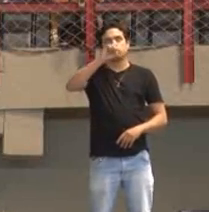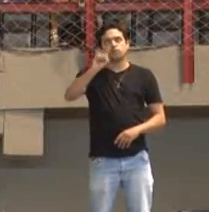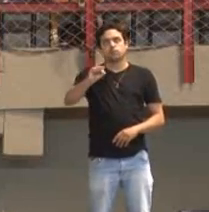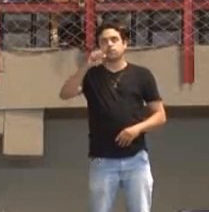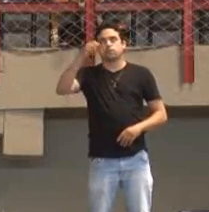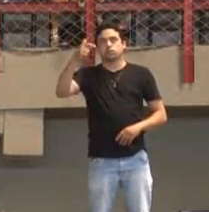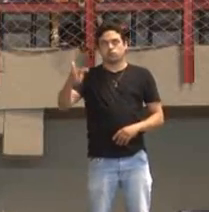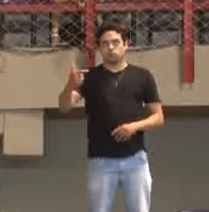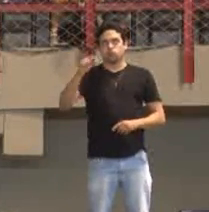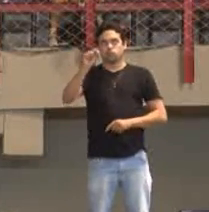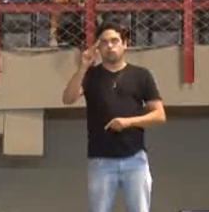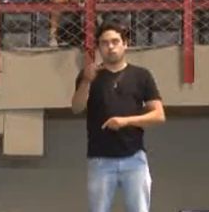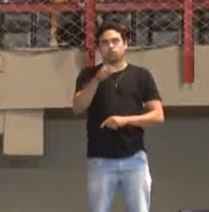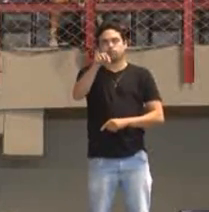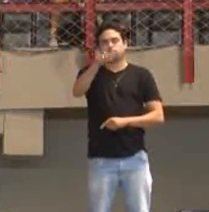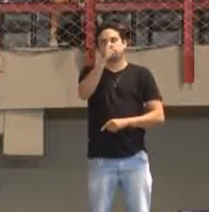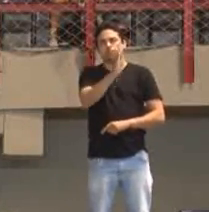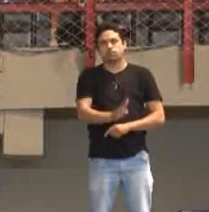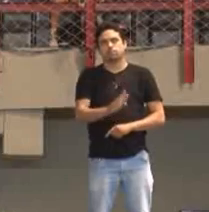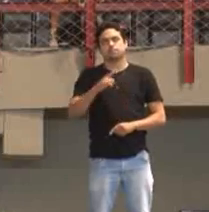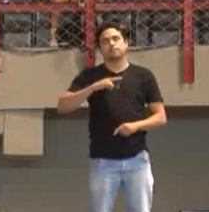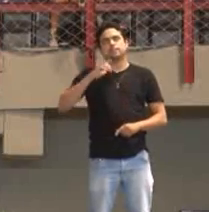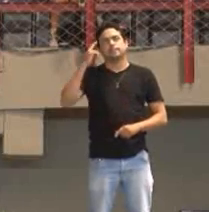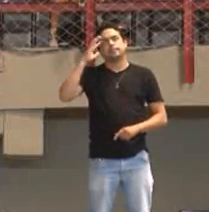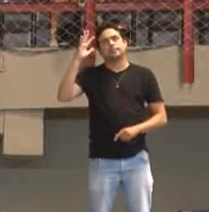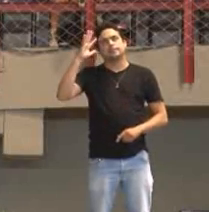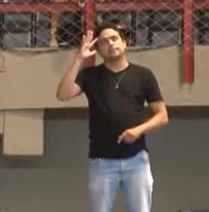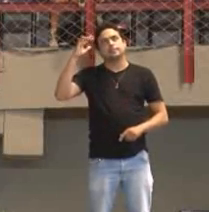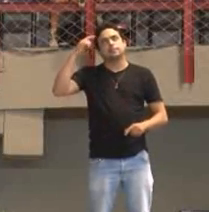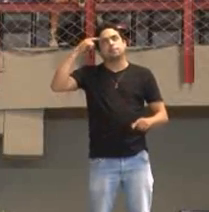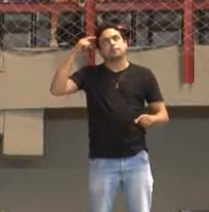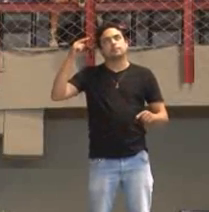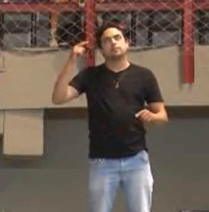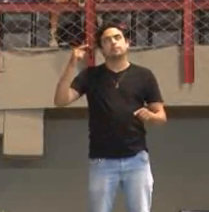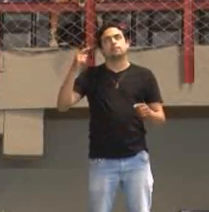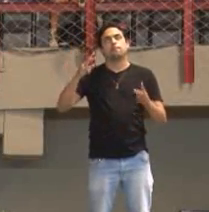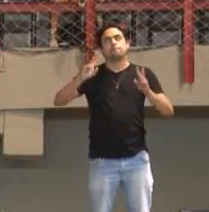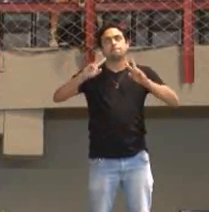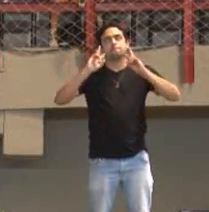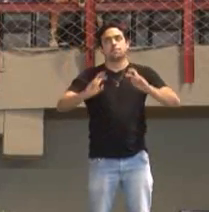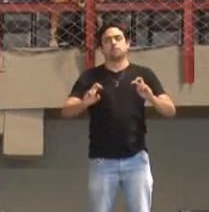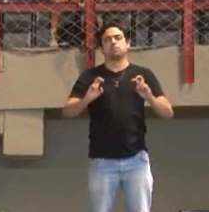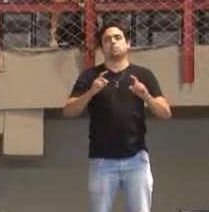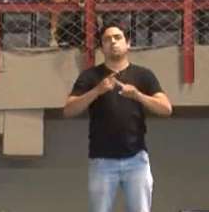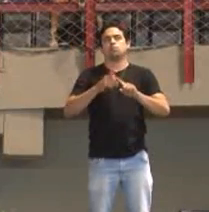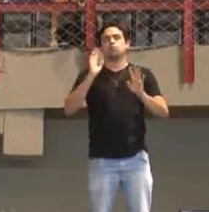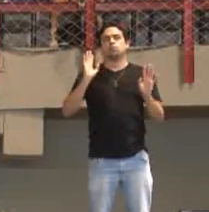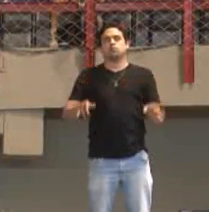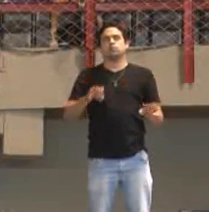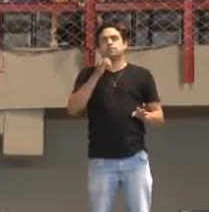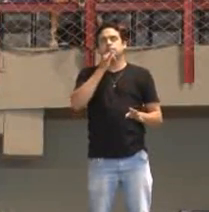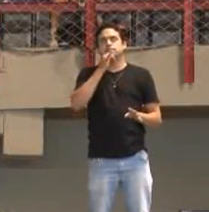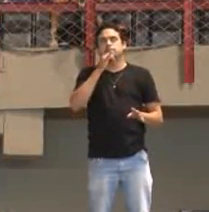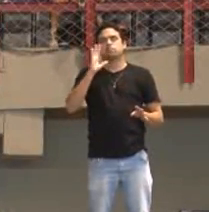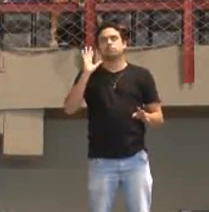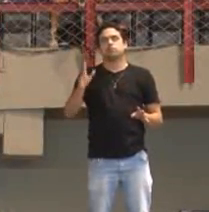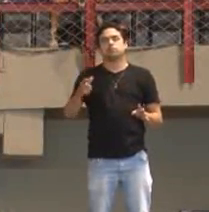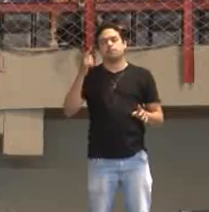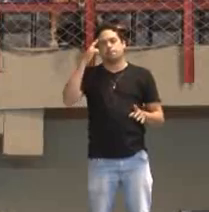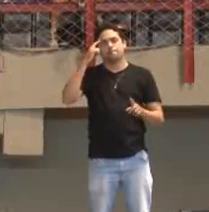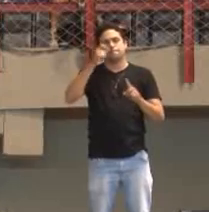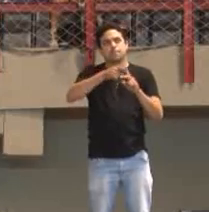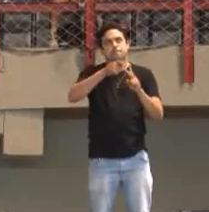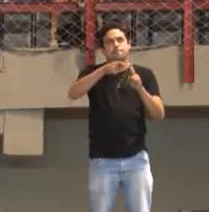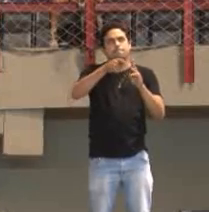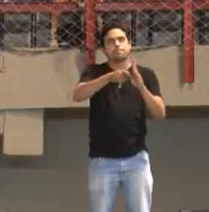1882? Olha, a gente demora às vezes um pouquinho a se ver, né? A coisa é assim praticamente por mês.